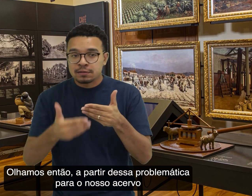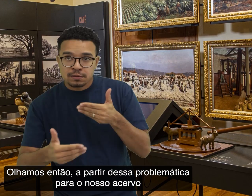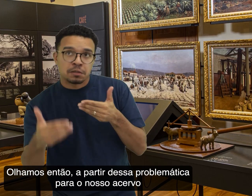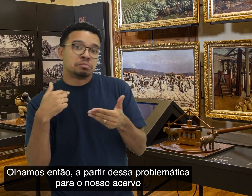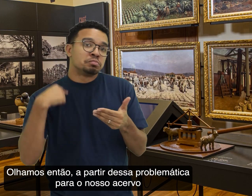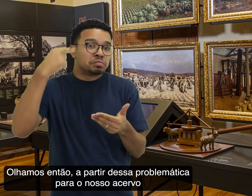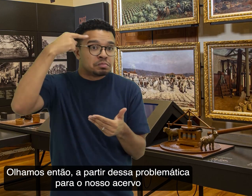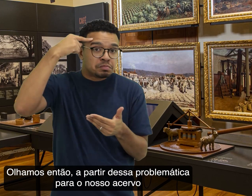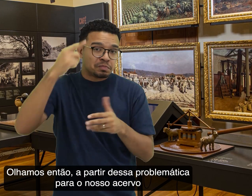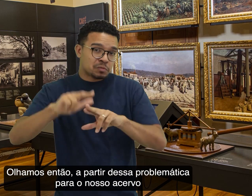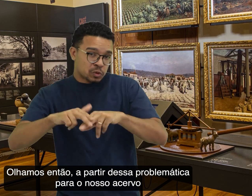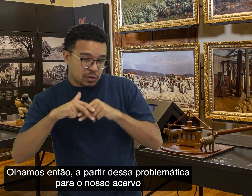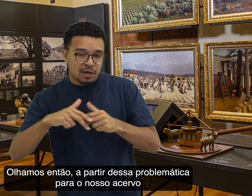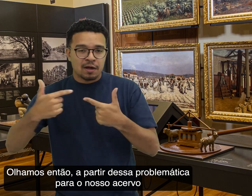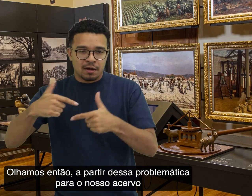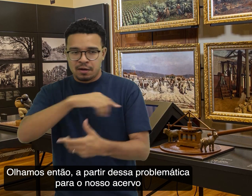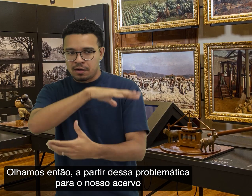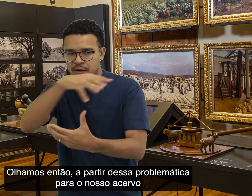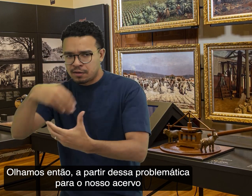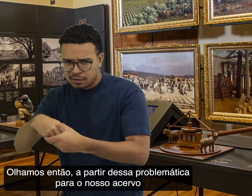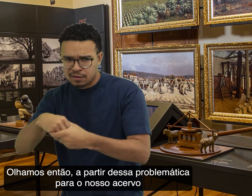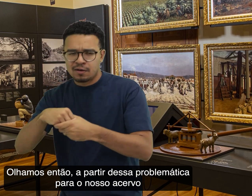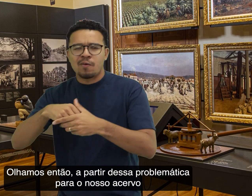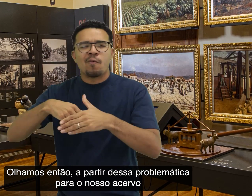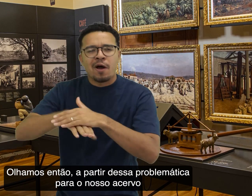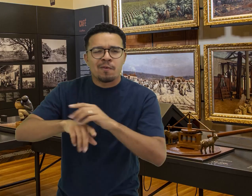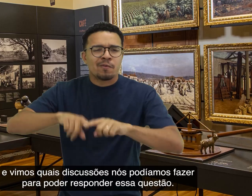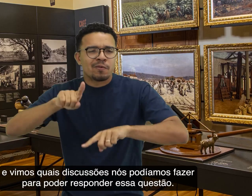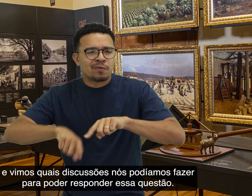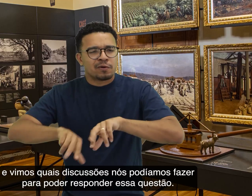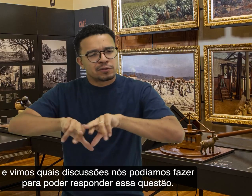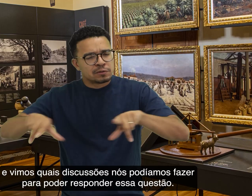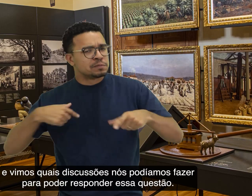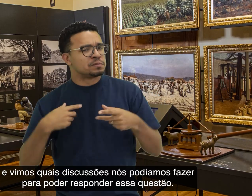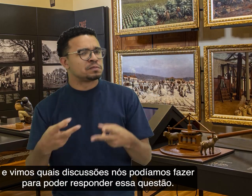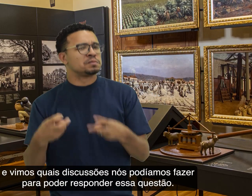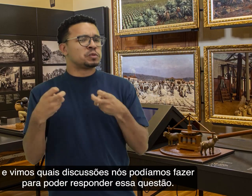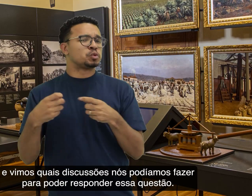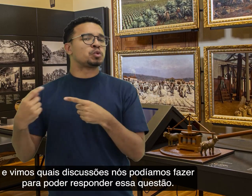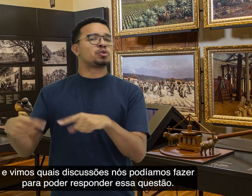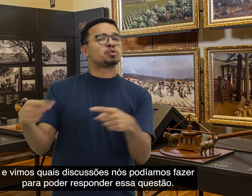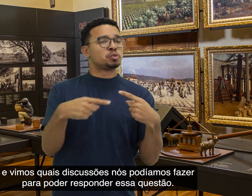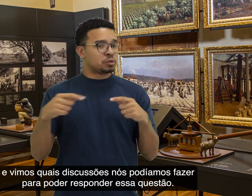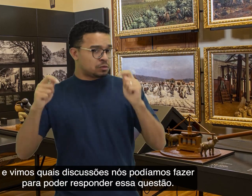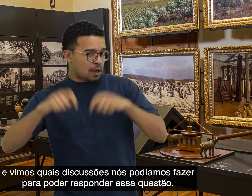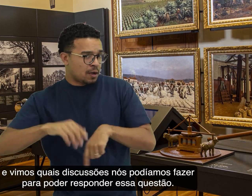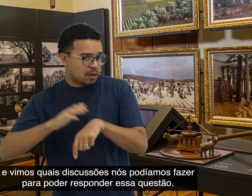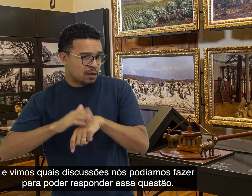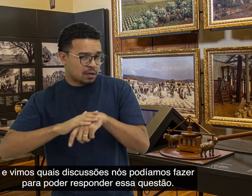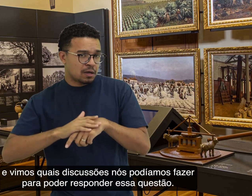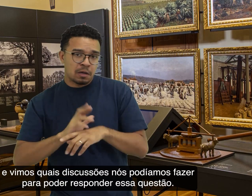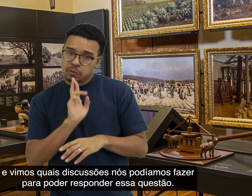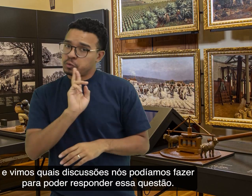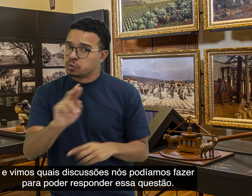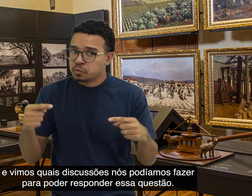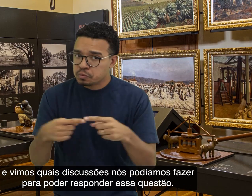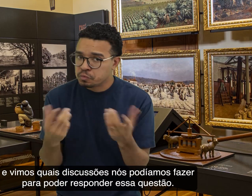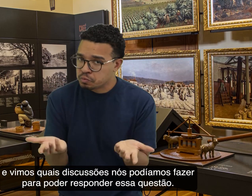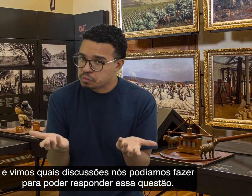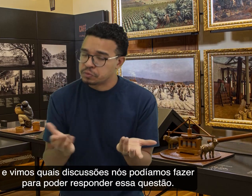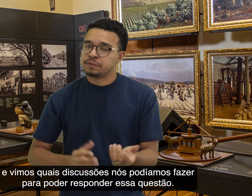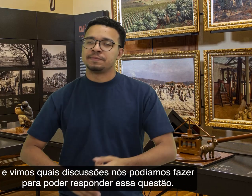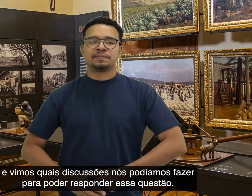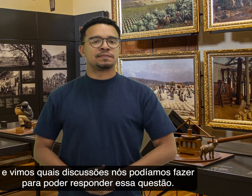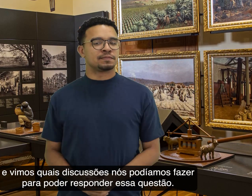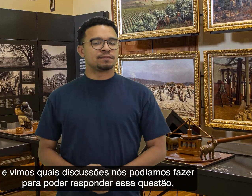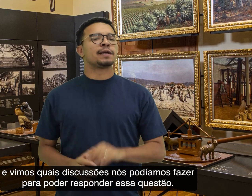né? Olhamos, então, a partir dessa problemática para o nosso acervo e vimos quais discussões nós podíamos fazer